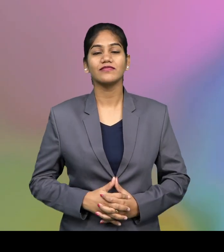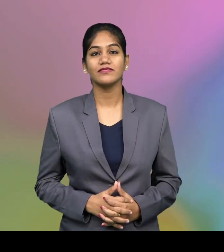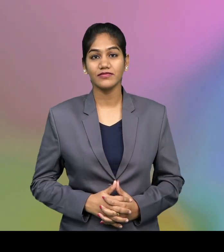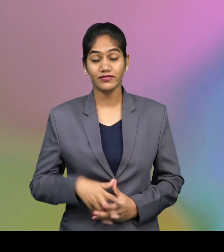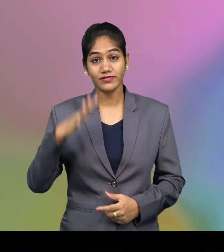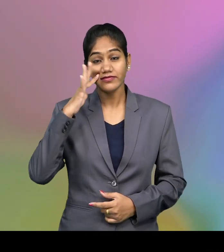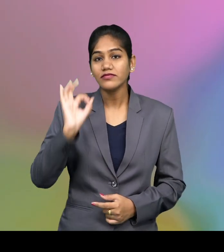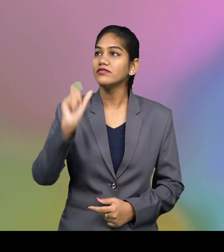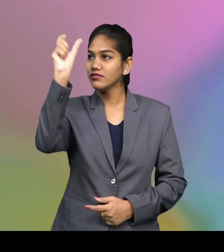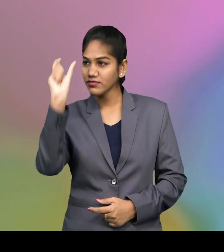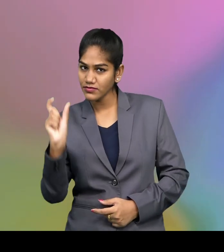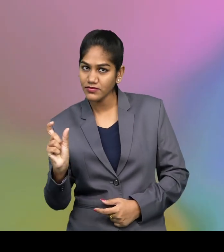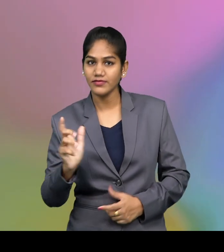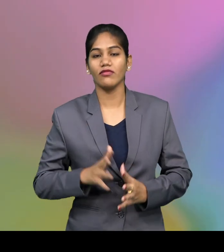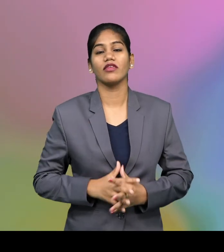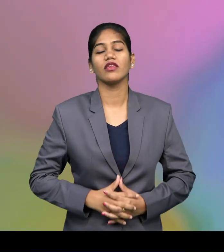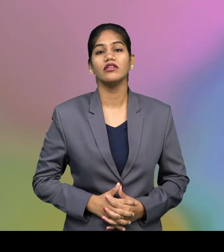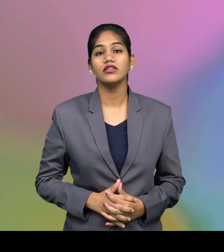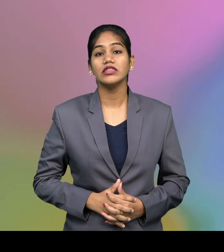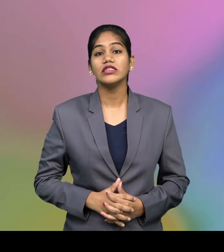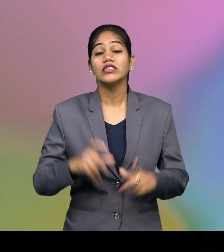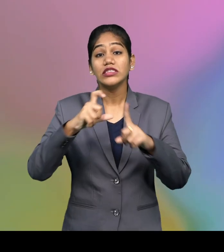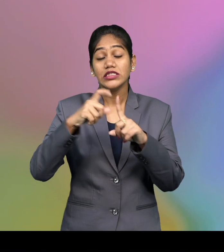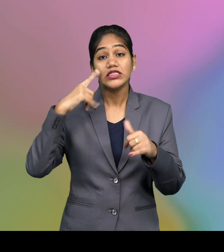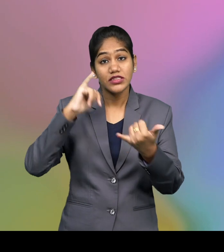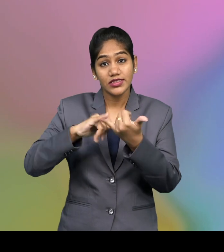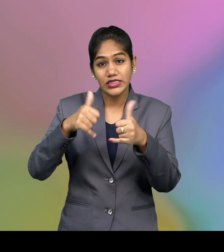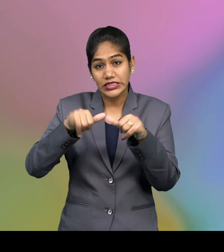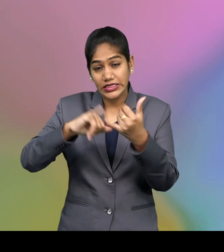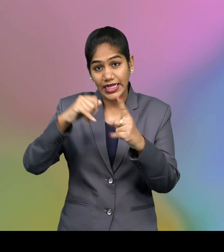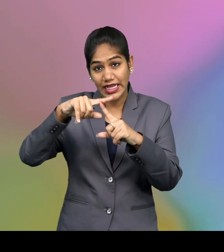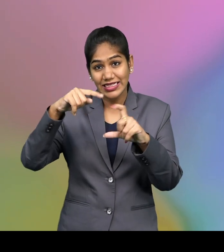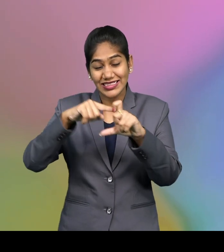కీలక పదాలు. ఒకటి విపత్తు.